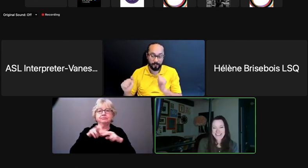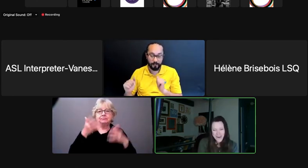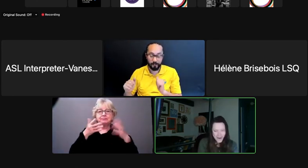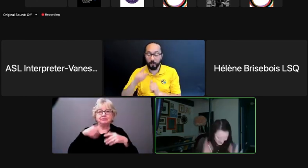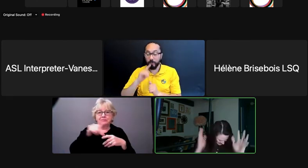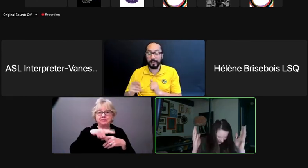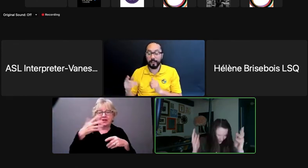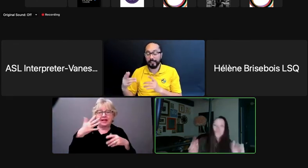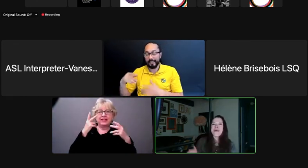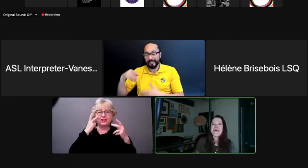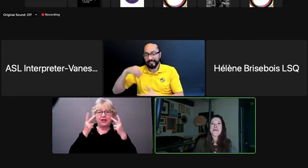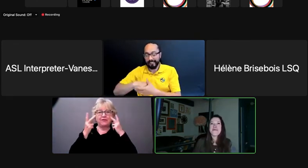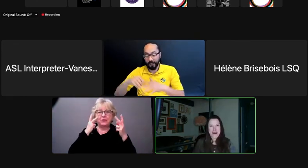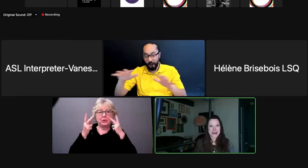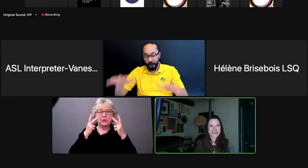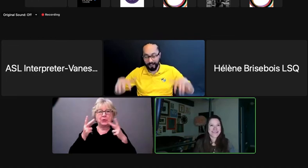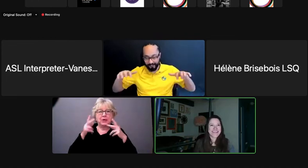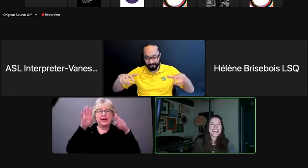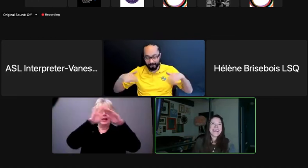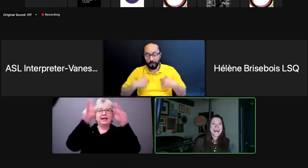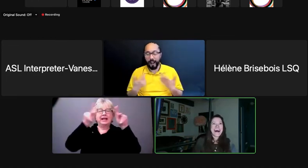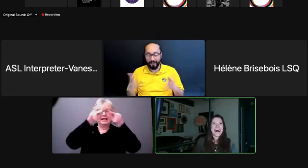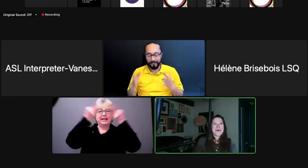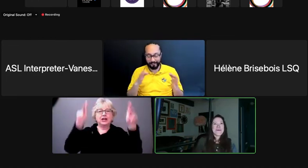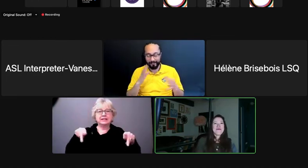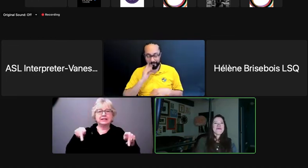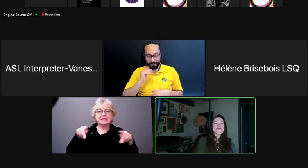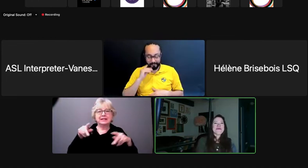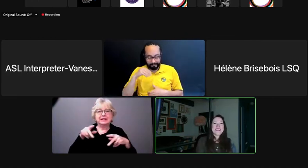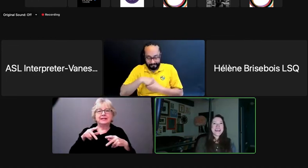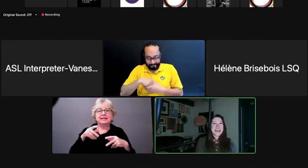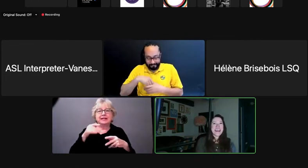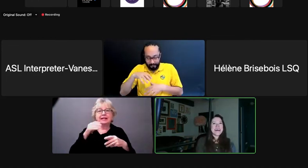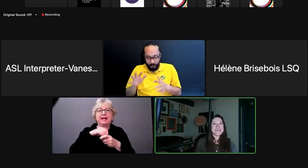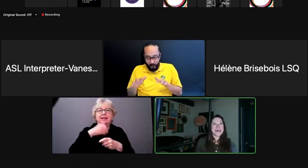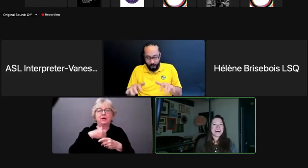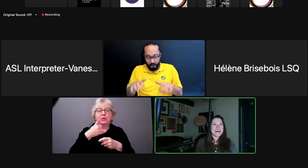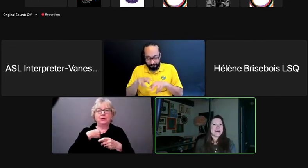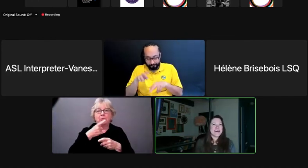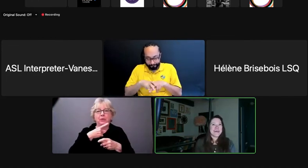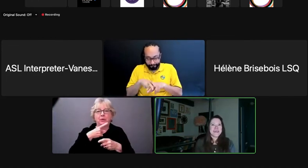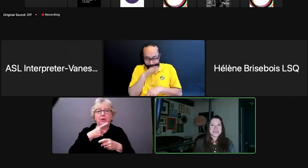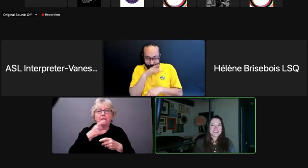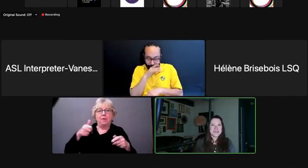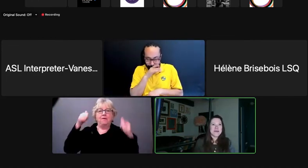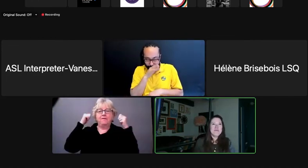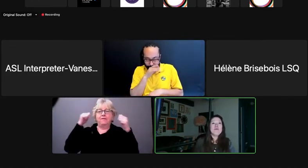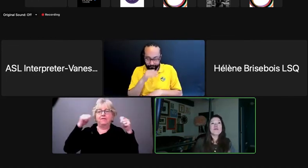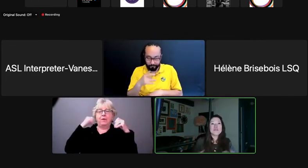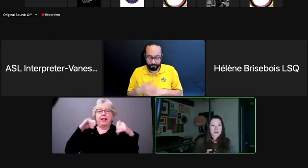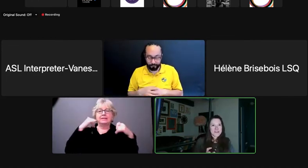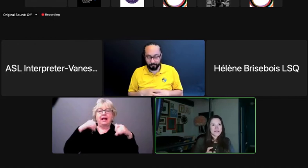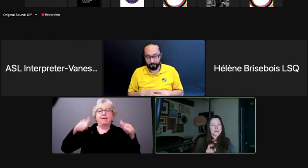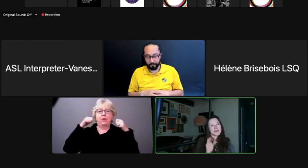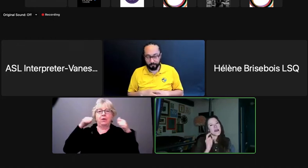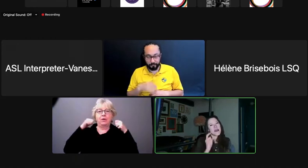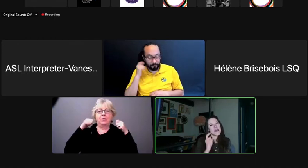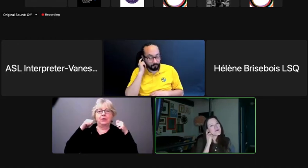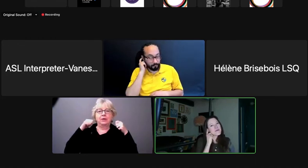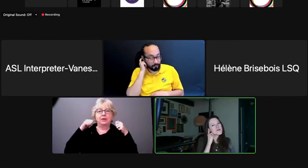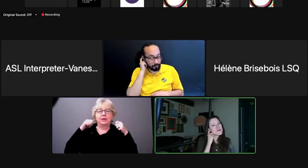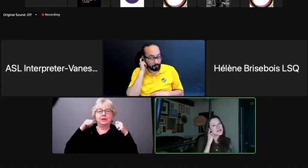ont déjà vu un tel kiosque dans des espaces de Toronto donc au fond de la salle généralement